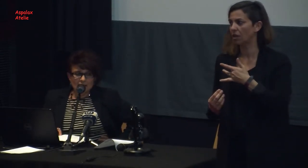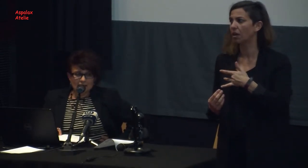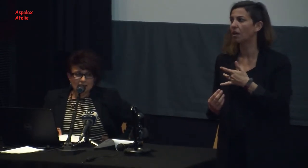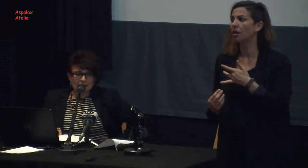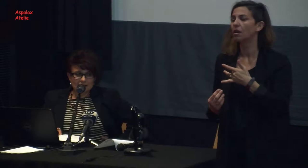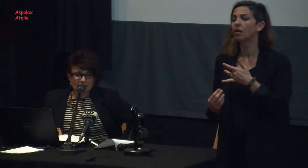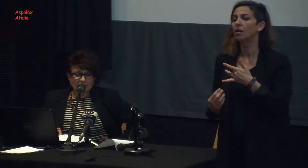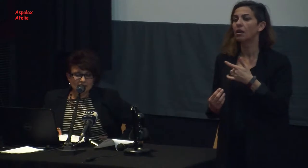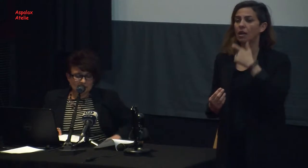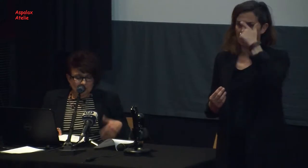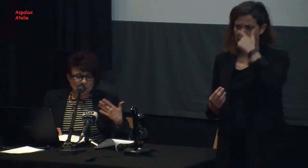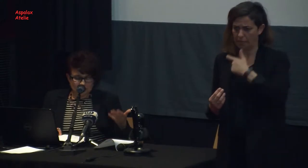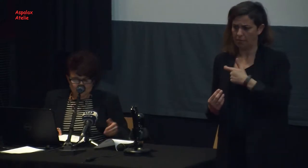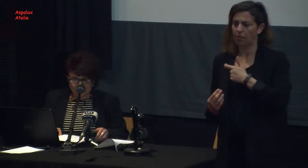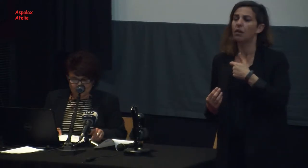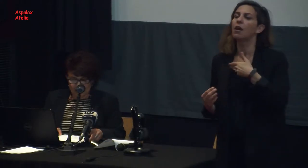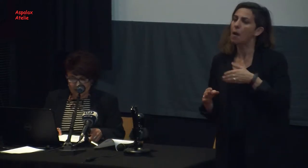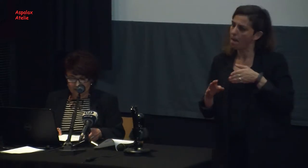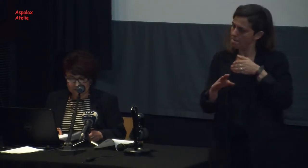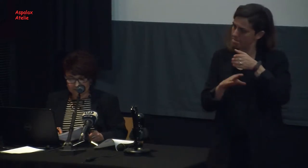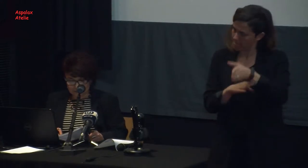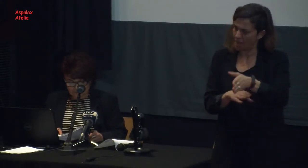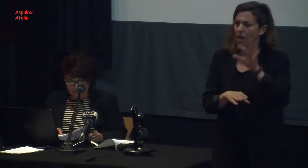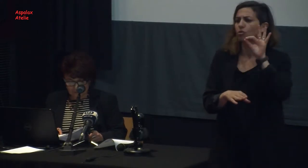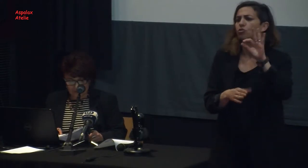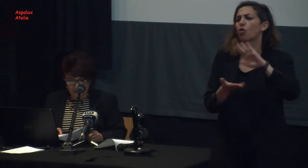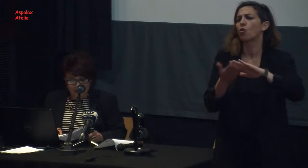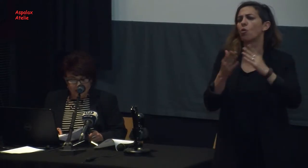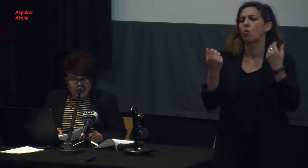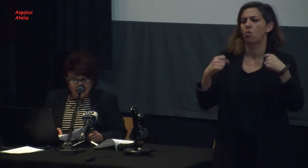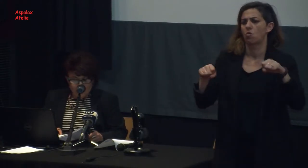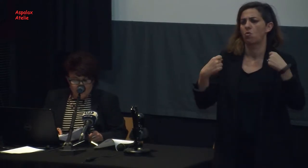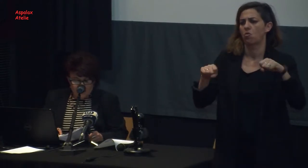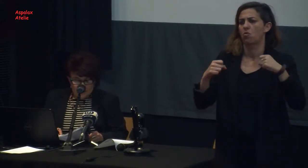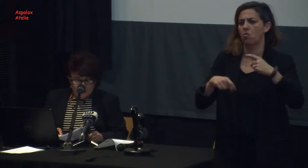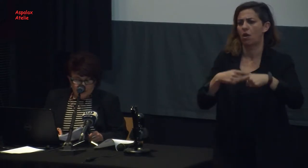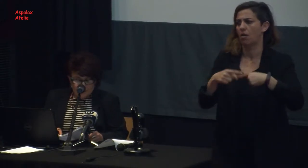είχα πάει να αποκτήσω εμπειρία.